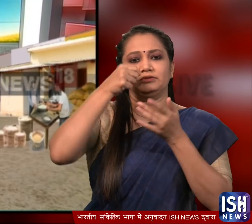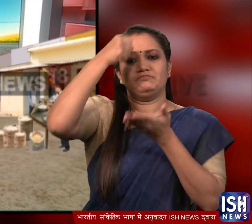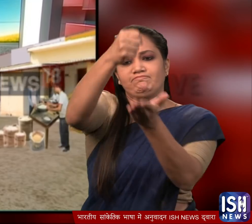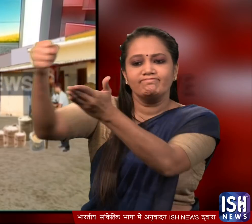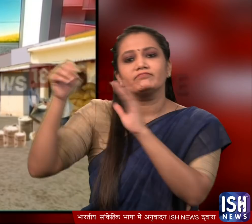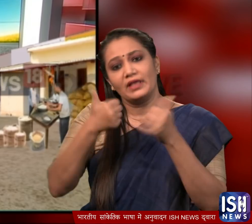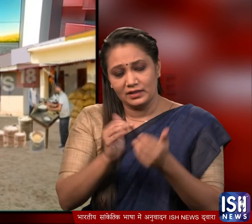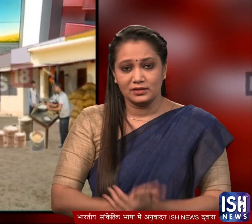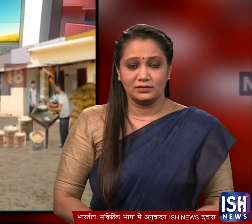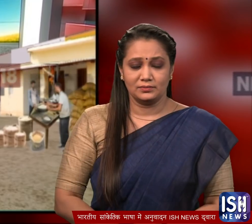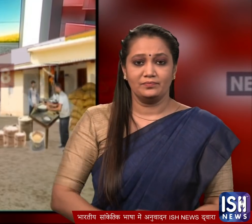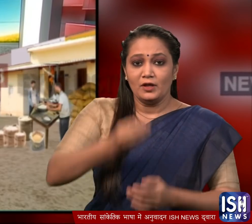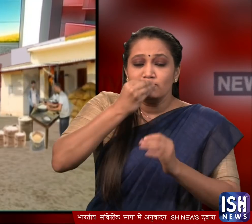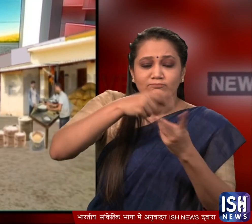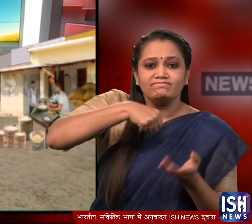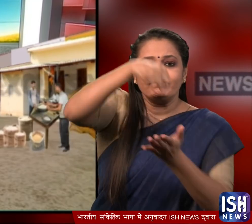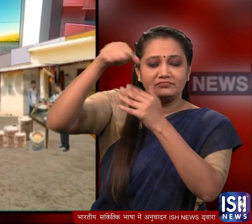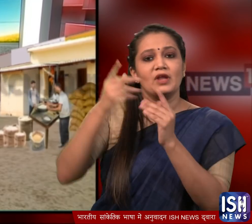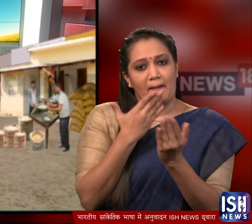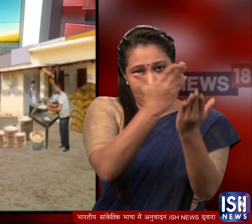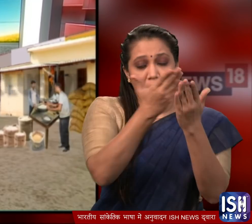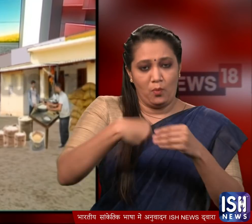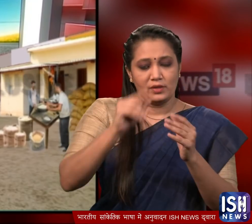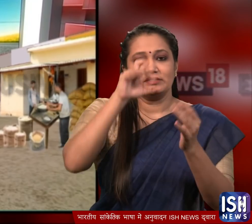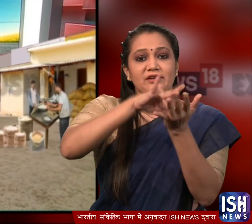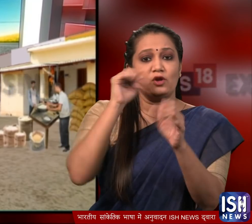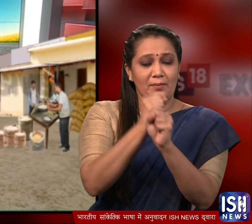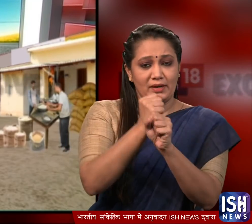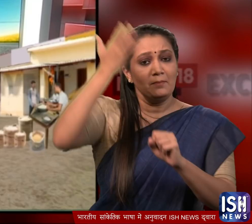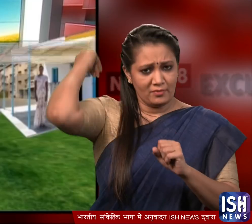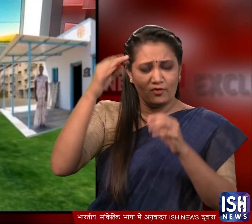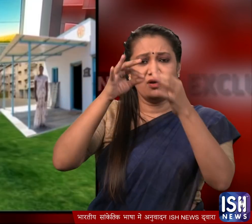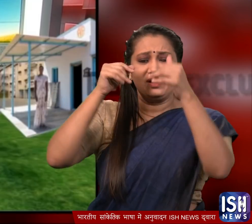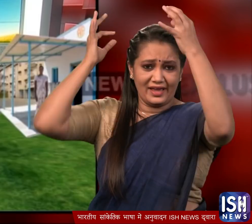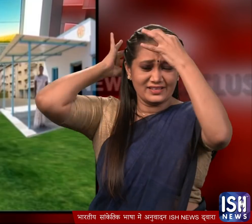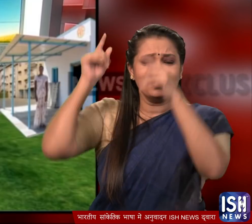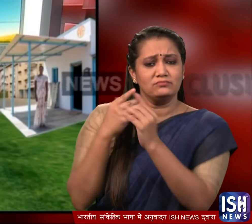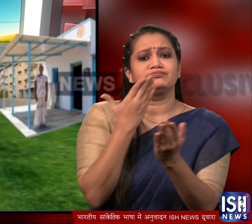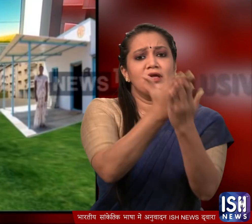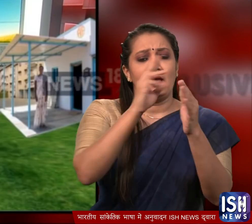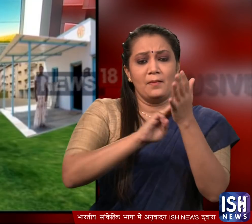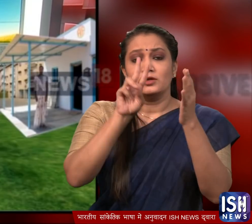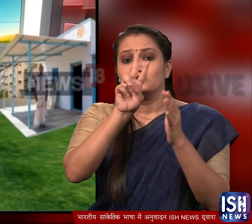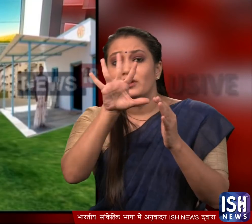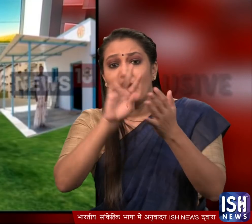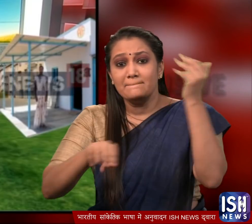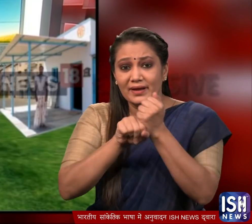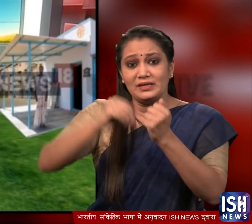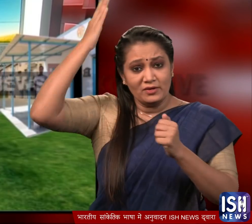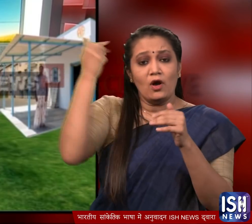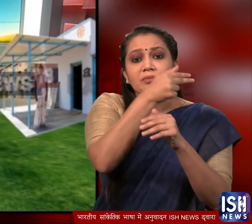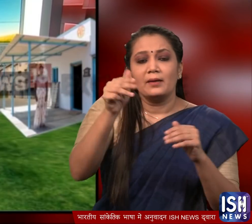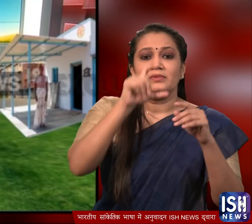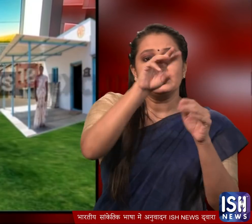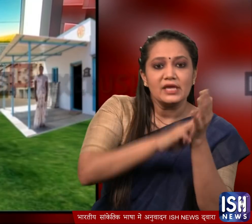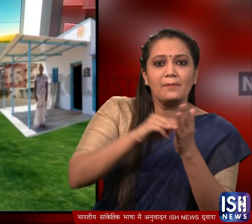गया। केजरीवाल सरकार अपने इस प्रस्ताव को अब केंद्र सरकार को भेजेगी। इससे पहले केजरीवाल सरकार 25 मार्च से इसे मुख्यमंत्री घर